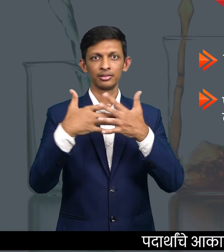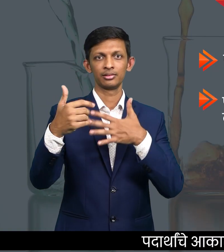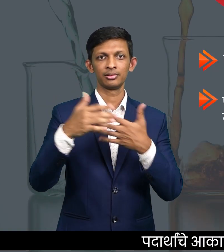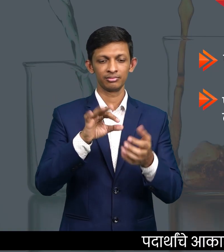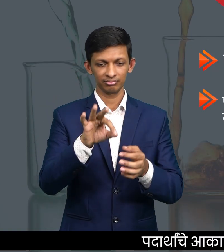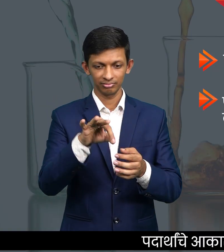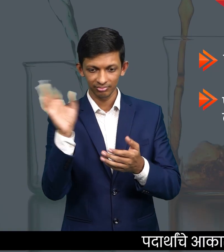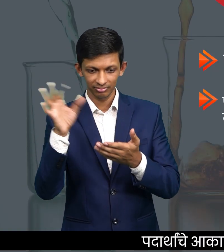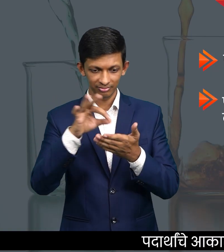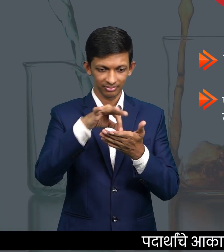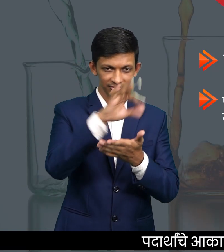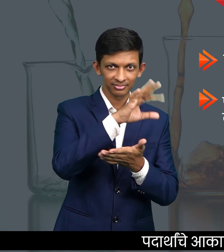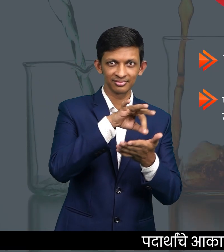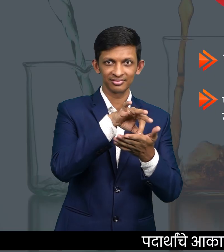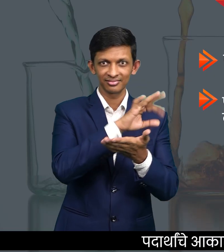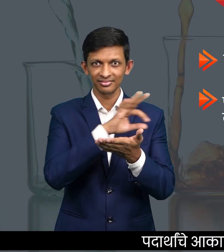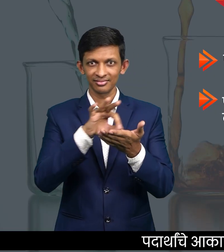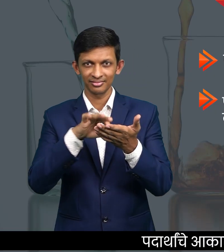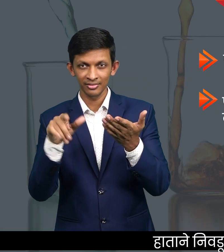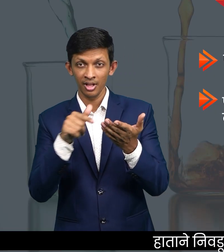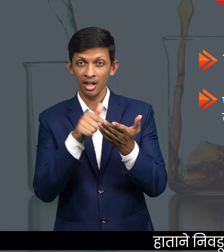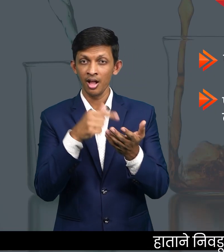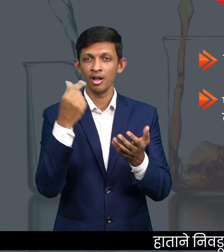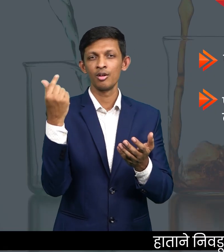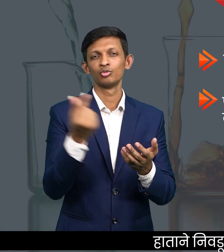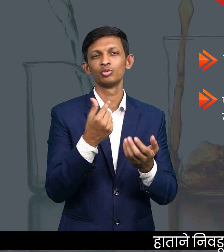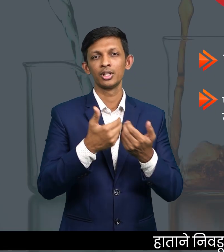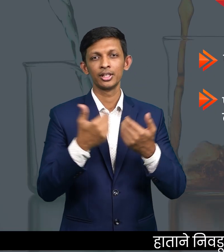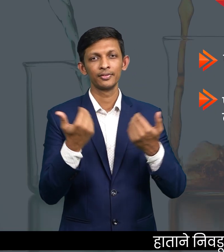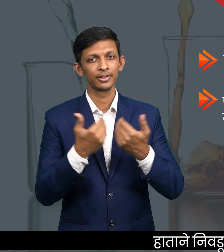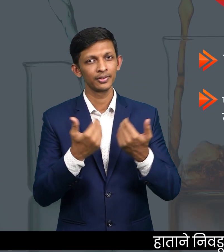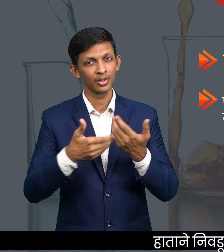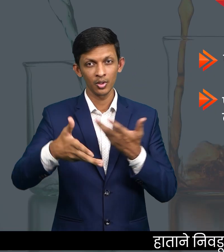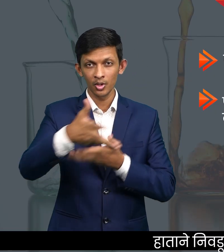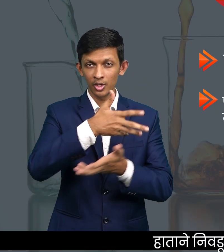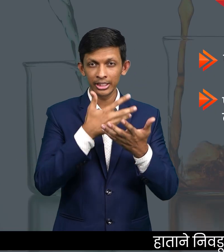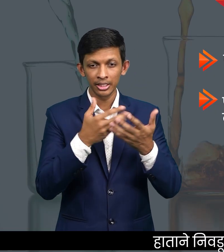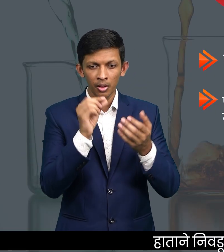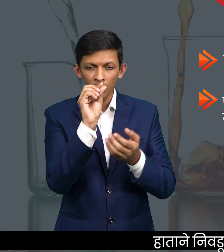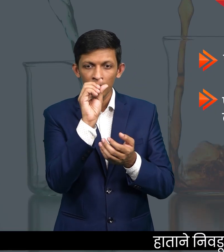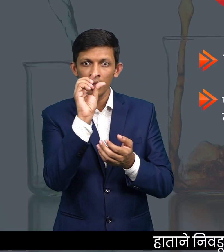पदार्थांचे आकार पुरेसे मोठे असताना हाताने निवडून वेगळे केले जाते.